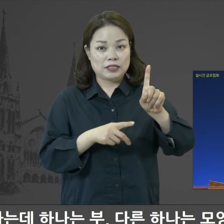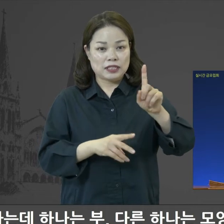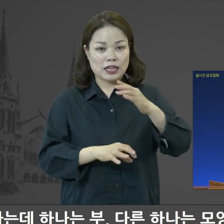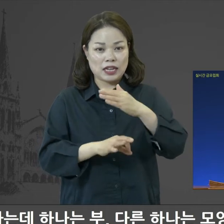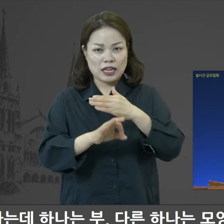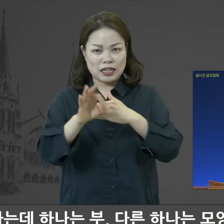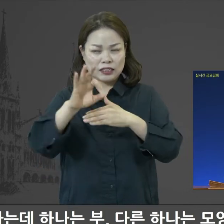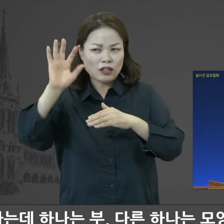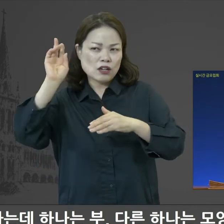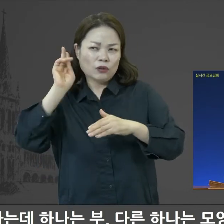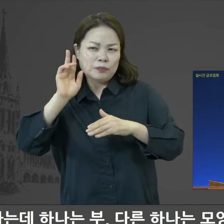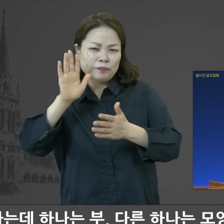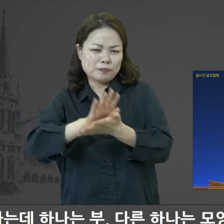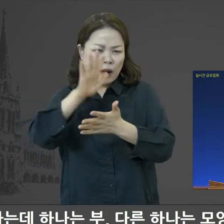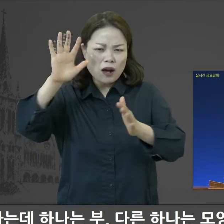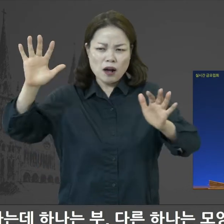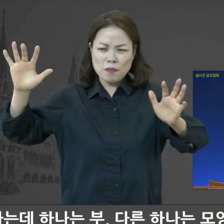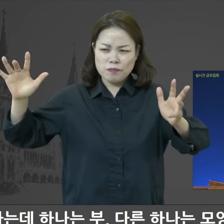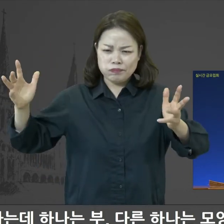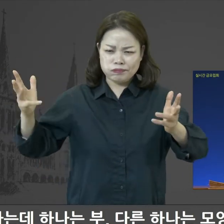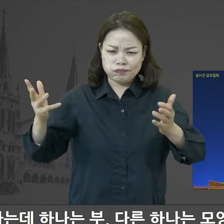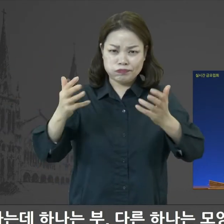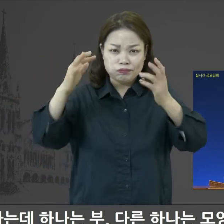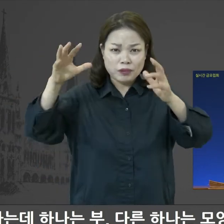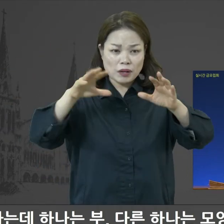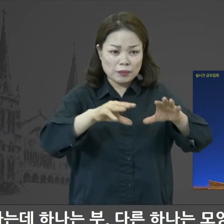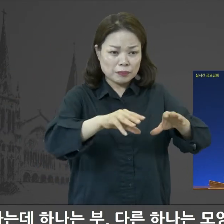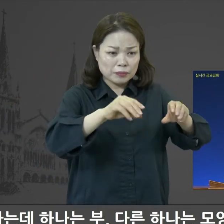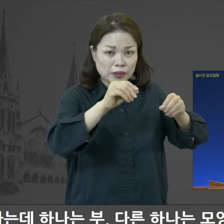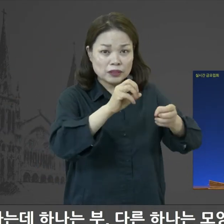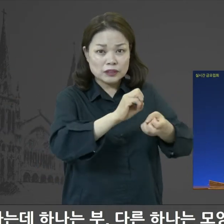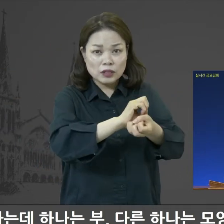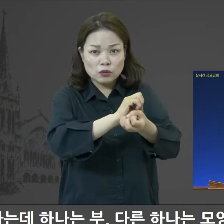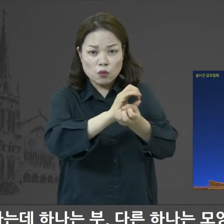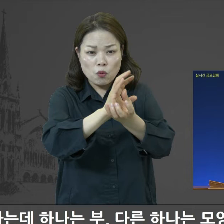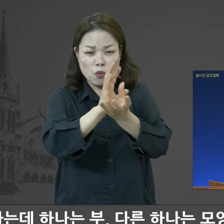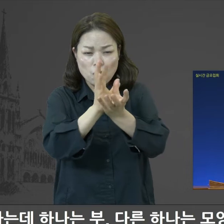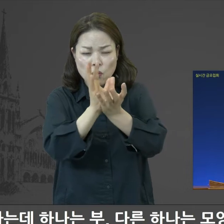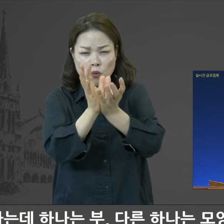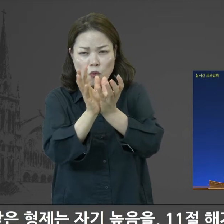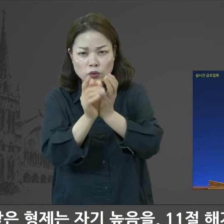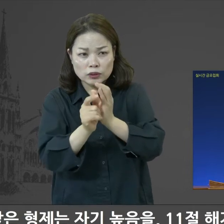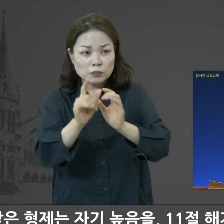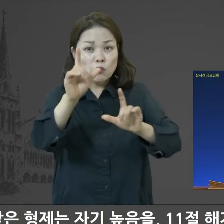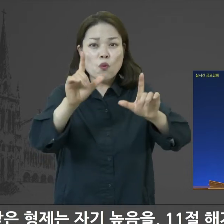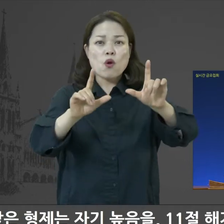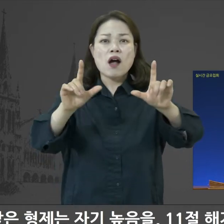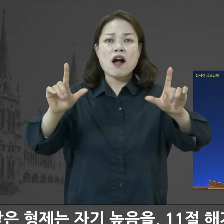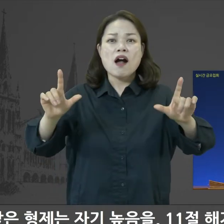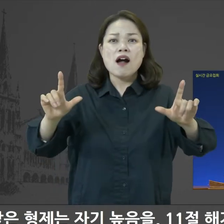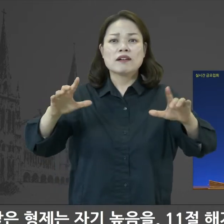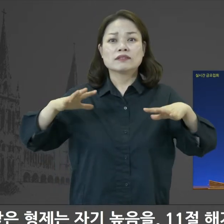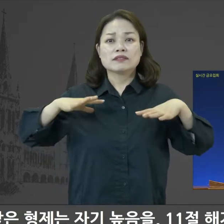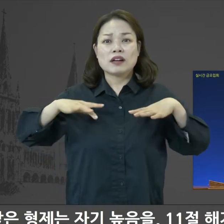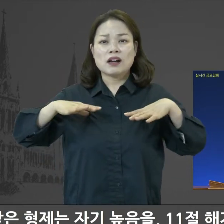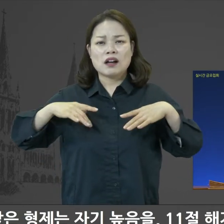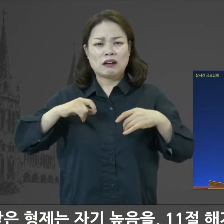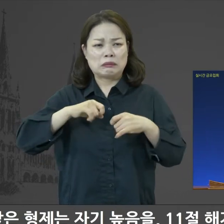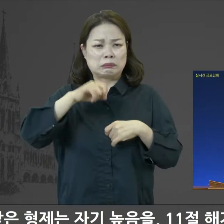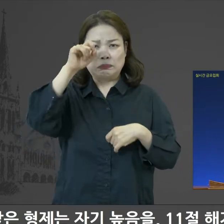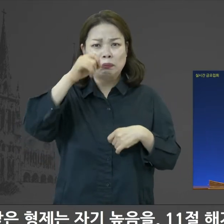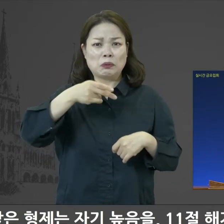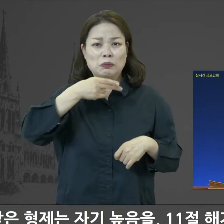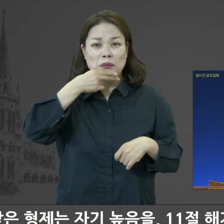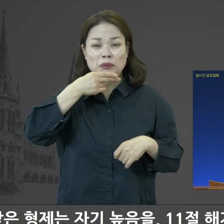돋고 뜨거운 바람이 불며 풀을 말리면 곧 꽃이 떨어져. 모양새 자랑하는데 오래가지